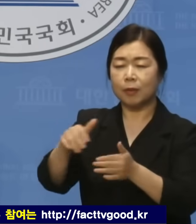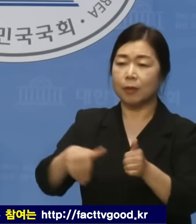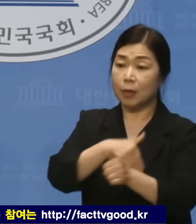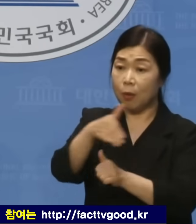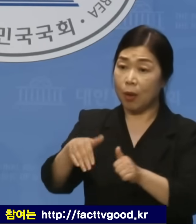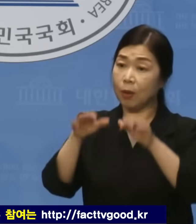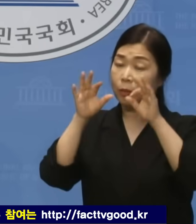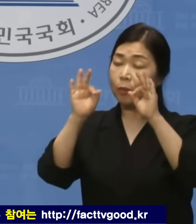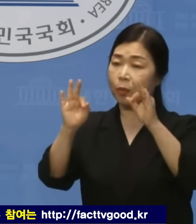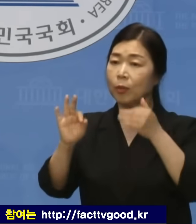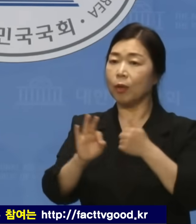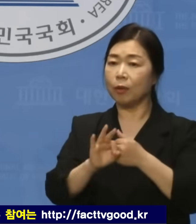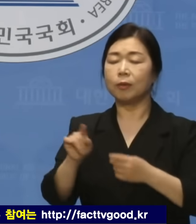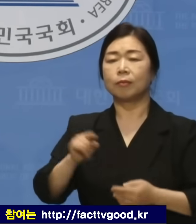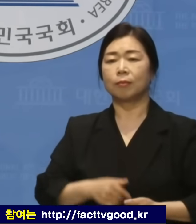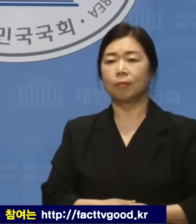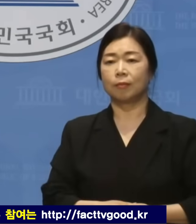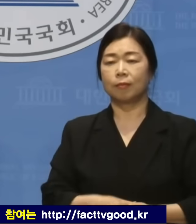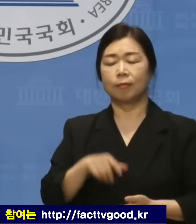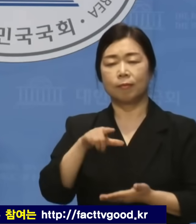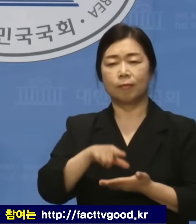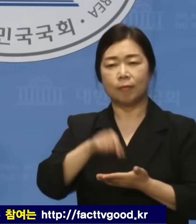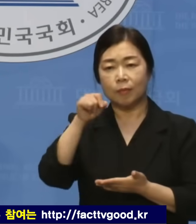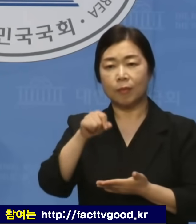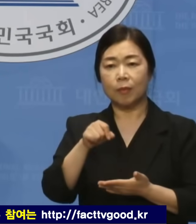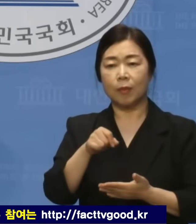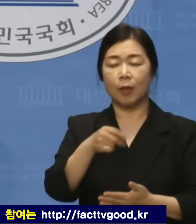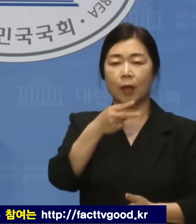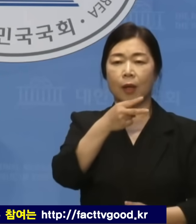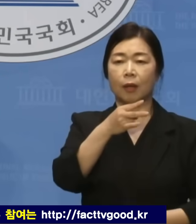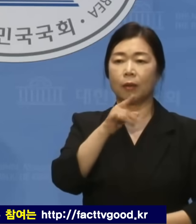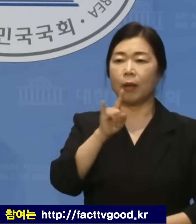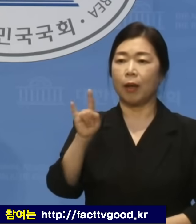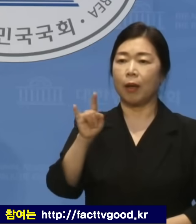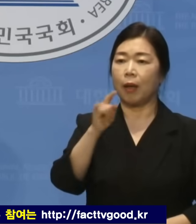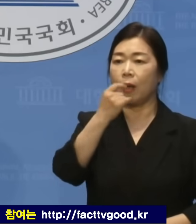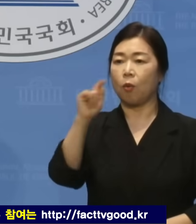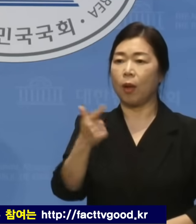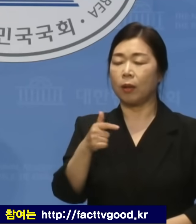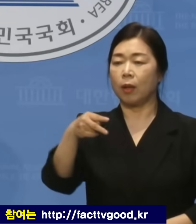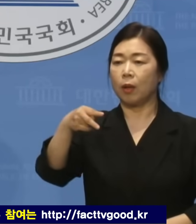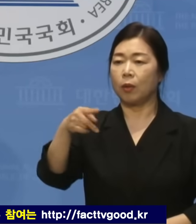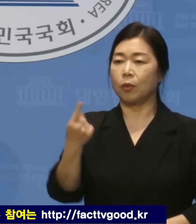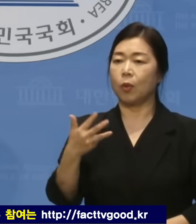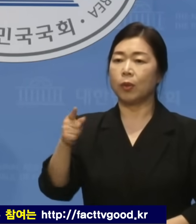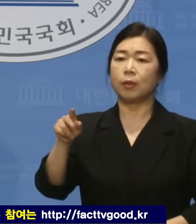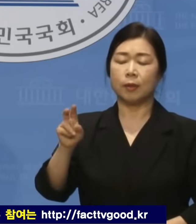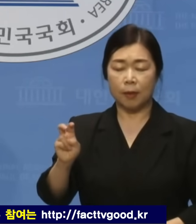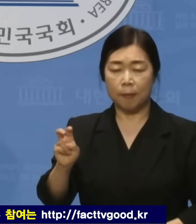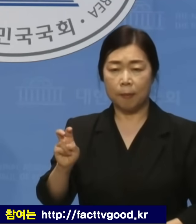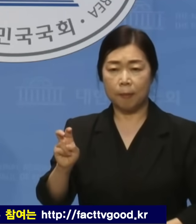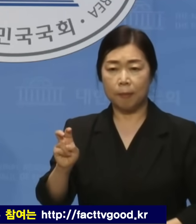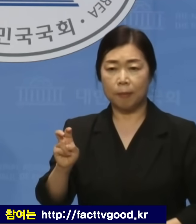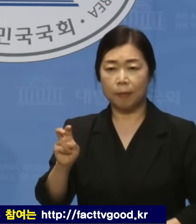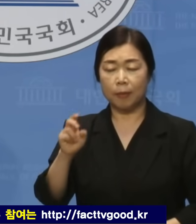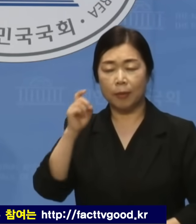것을 한마디로 표현한다면 대관수찰형이다 이렇게 저는 생각합니다.